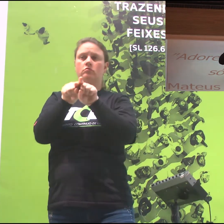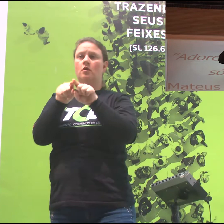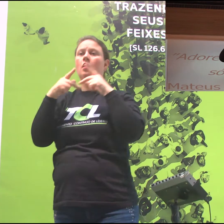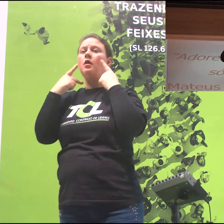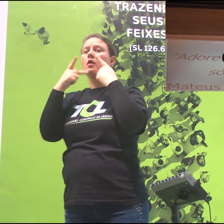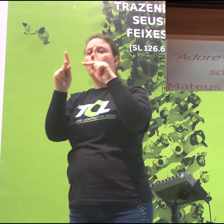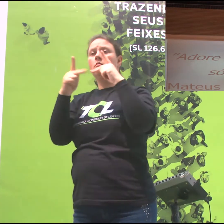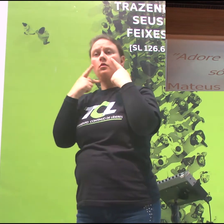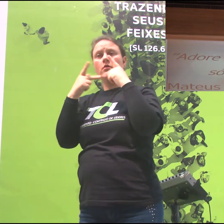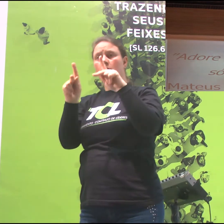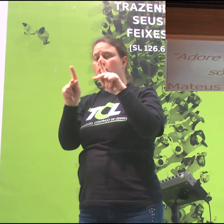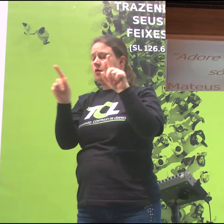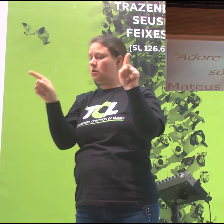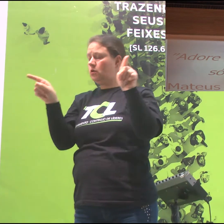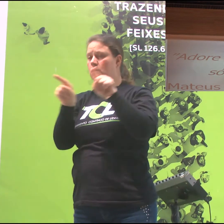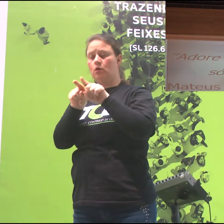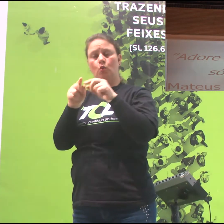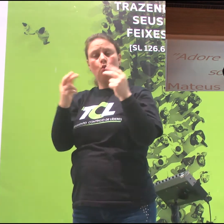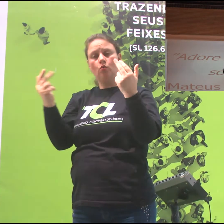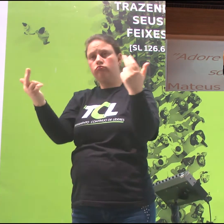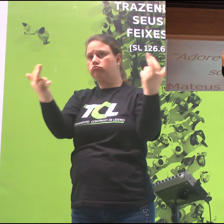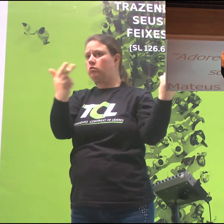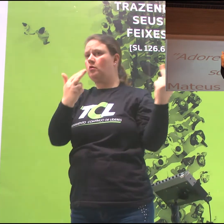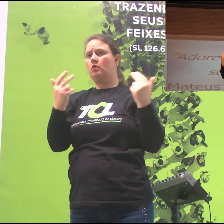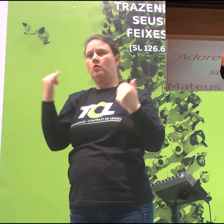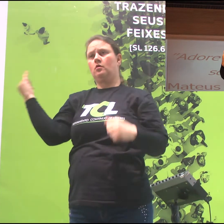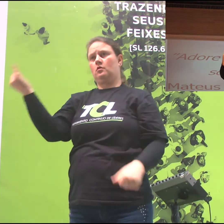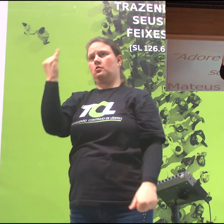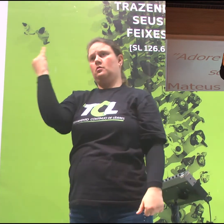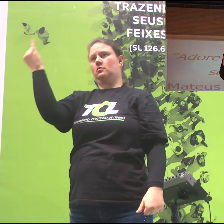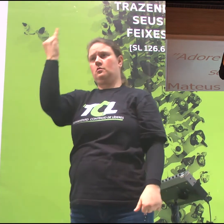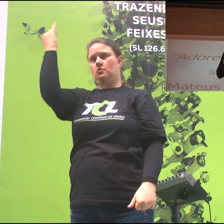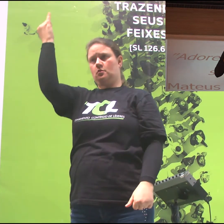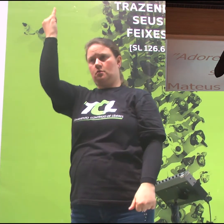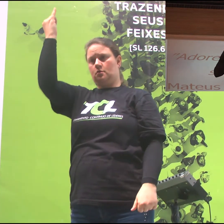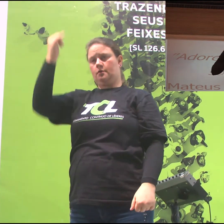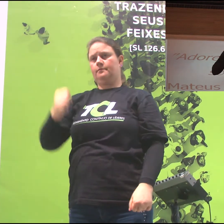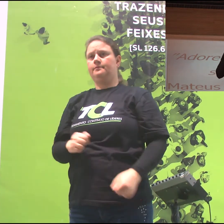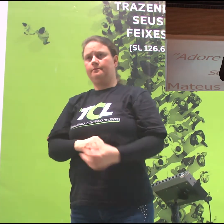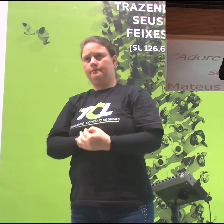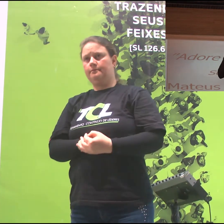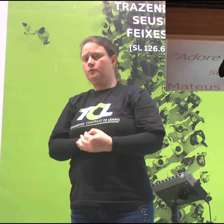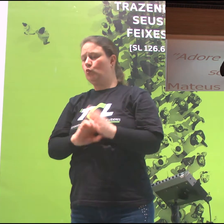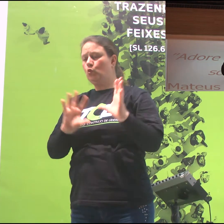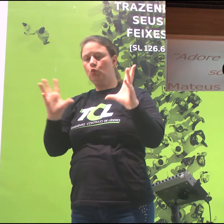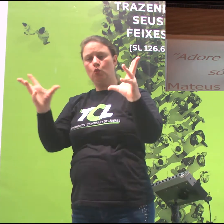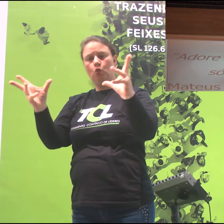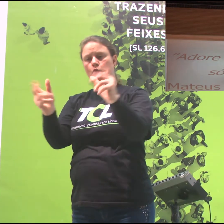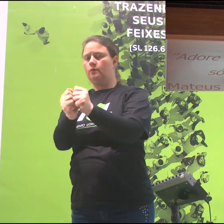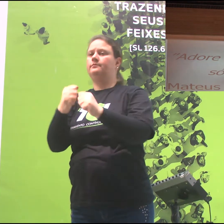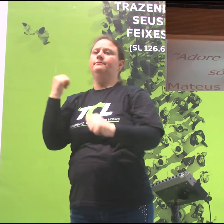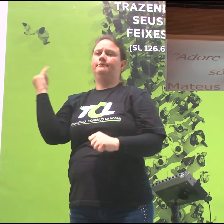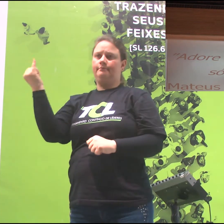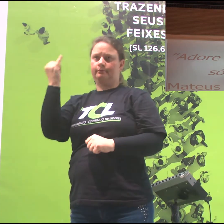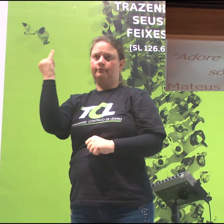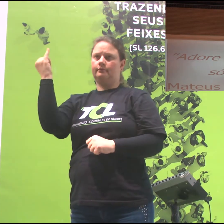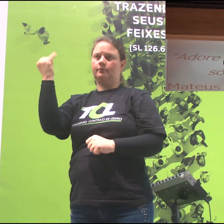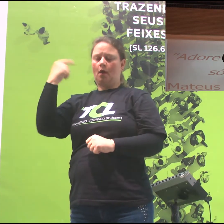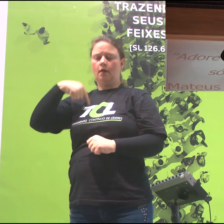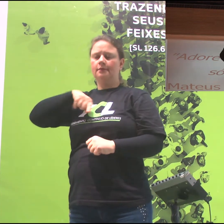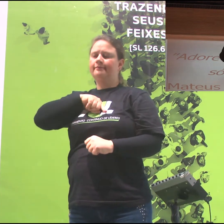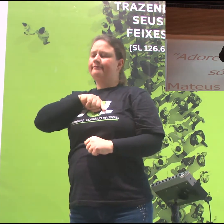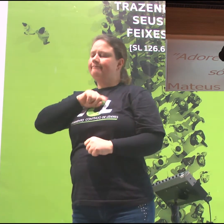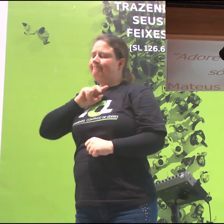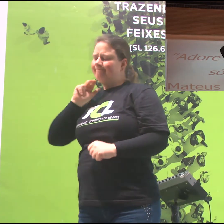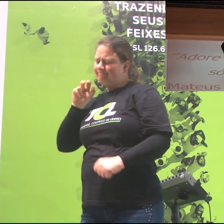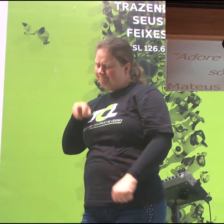de Deus através da mensagem. E isso nos faz já entrar na presença